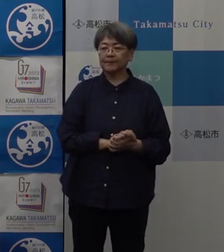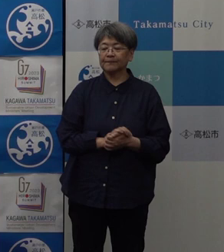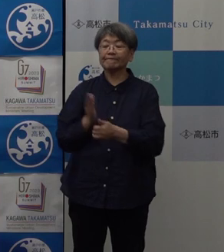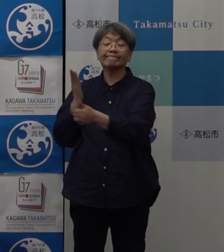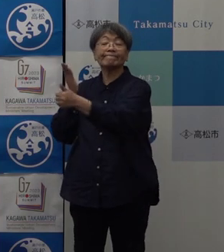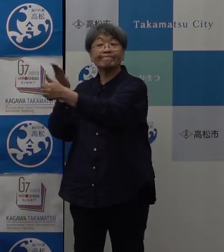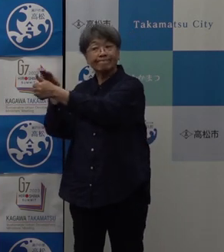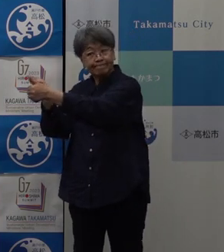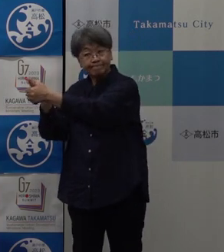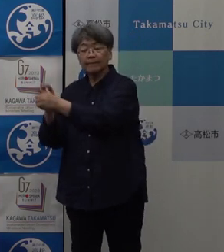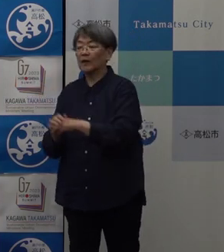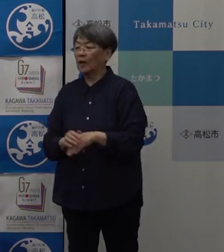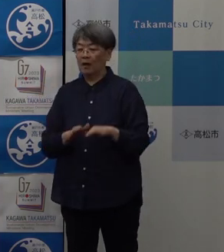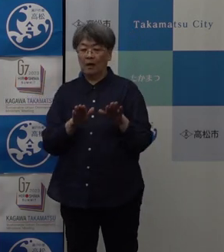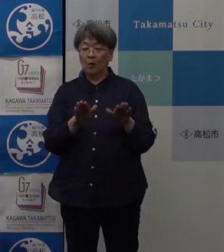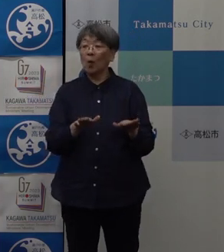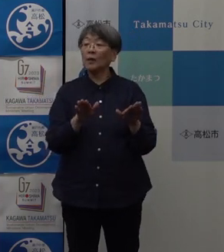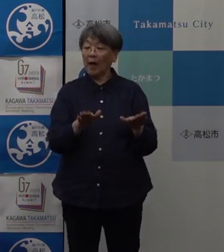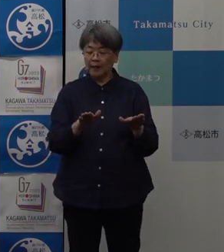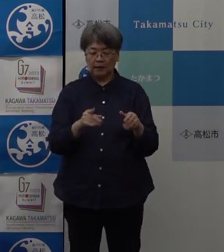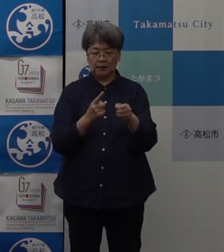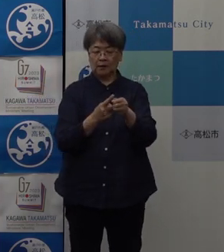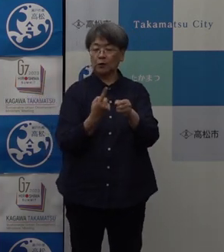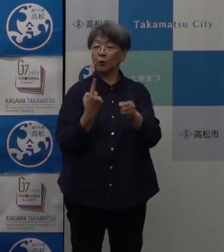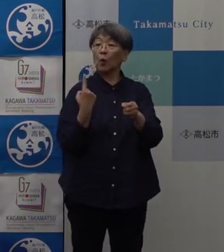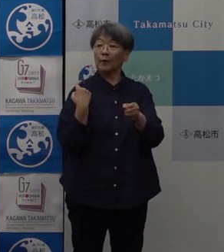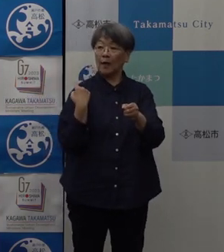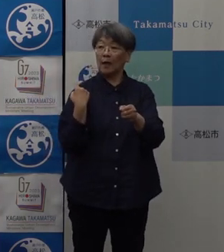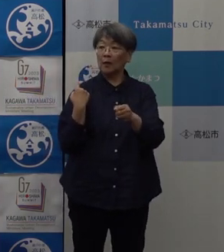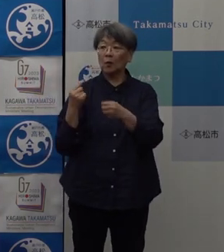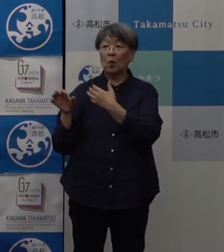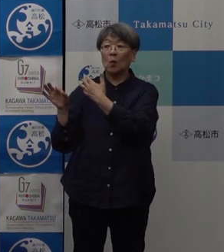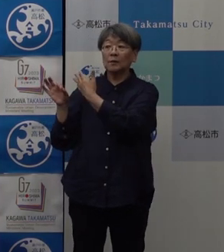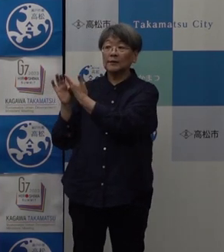あとですね、今回去年の事案が